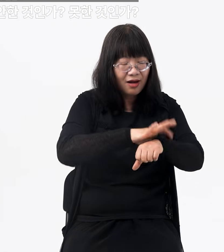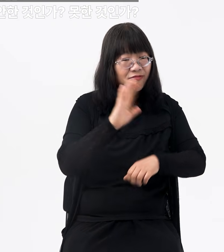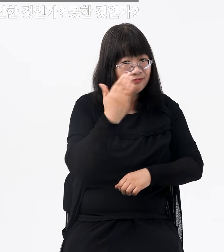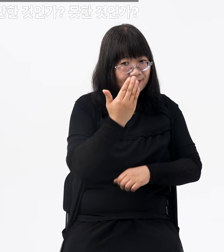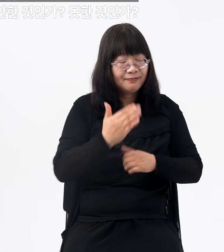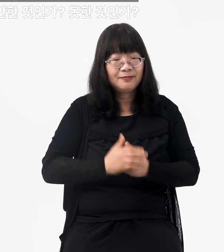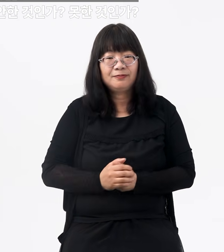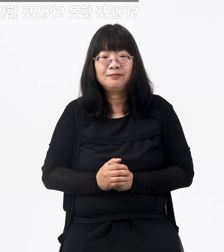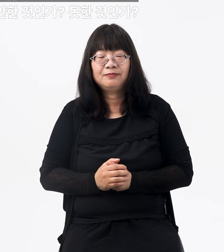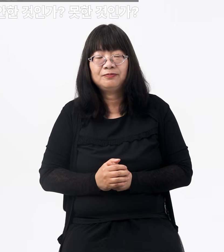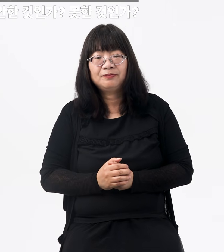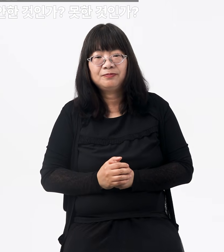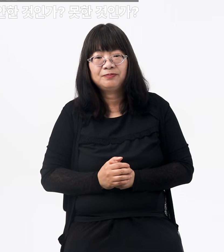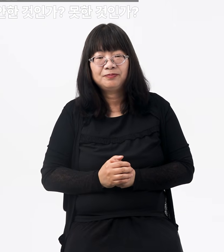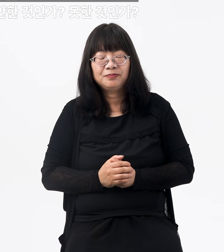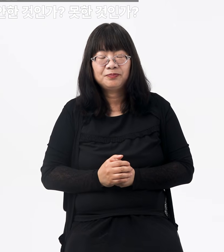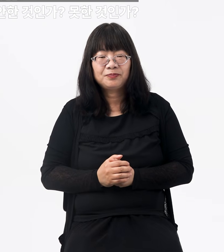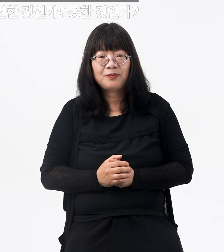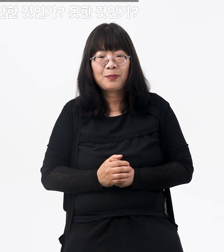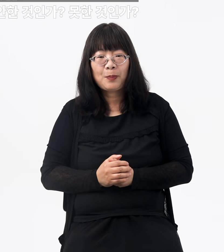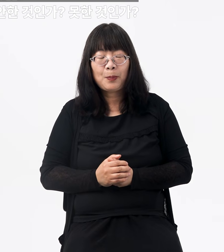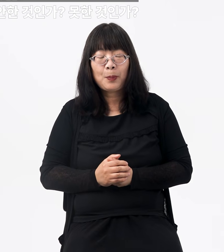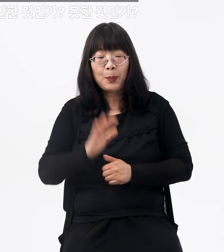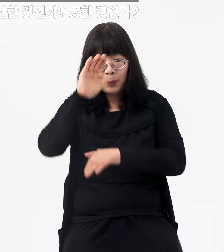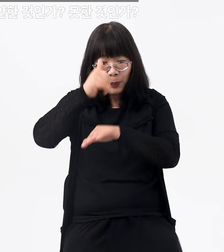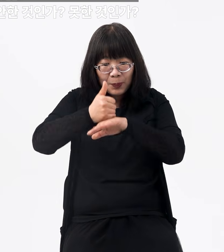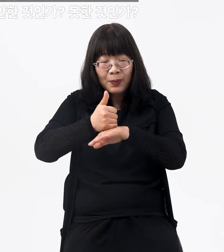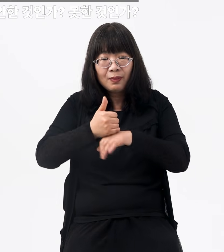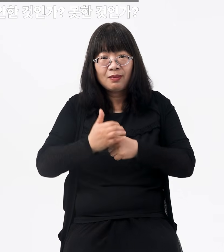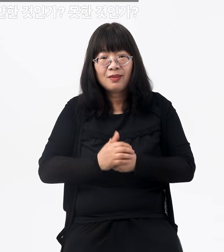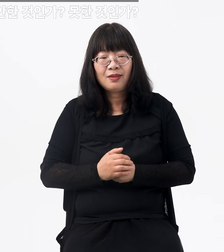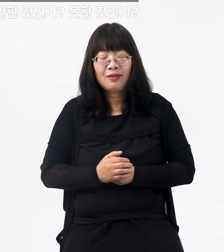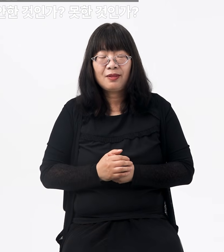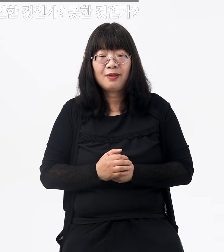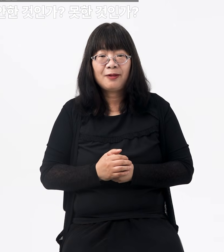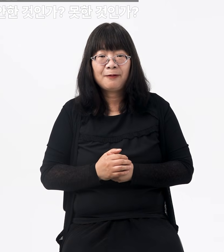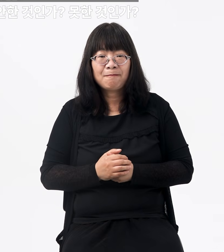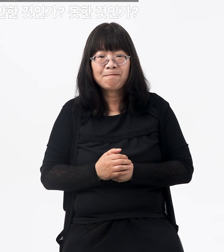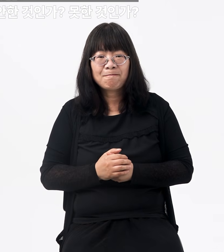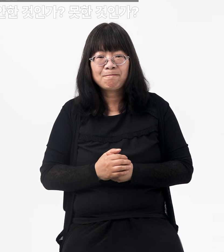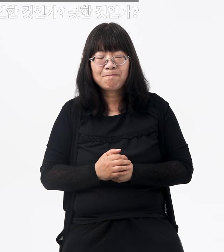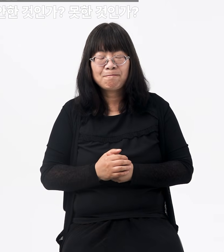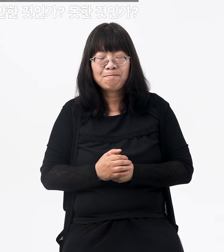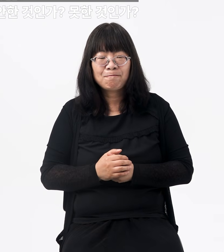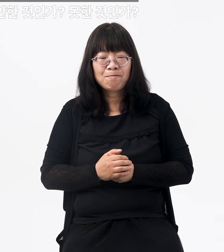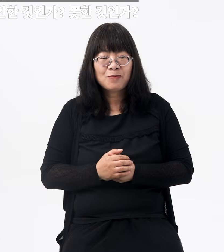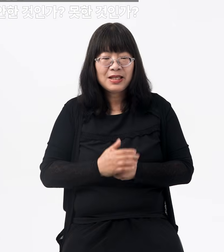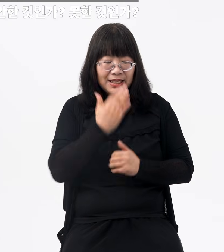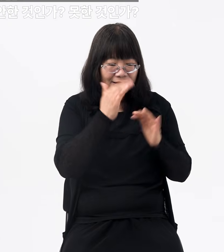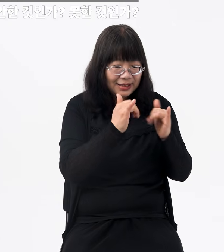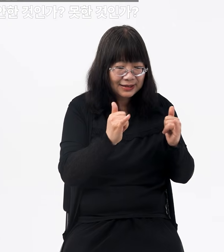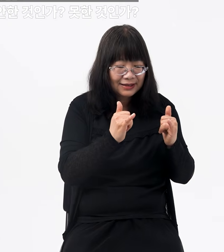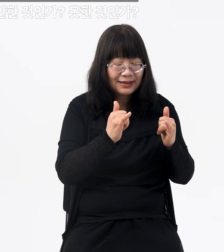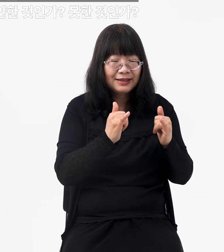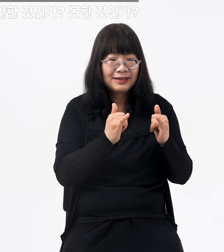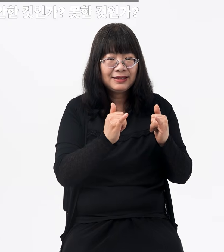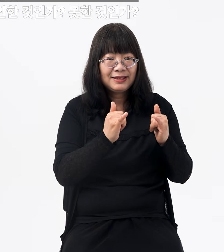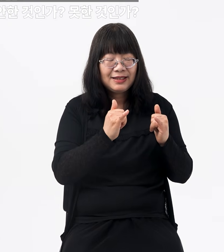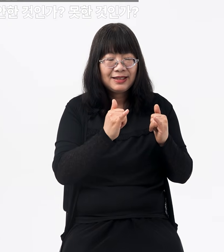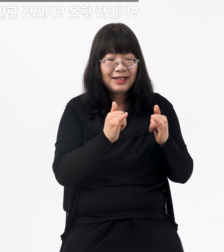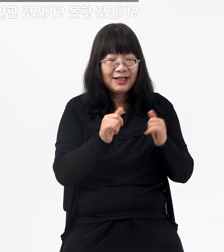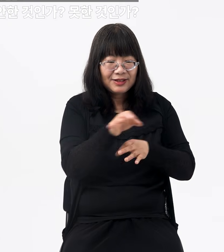하였노라. 그들이 나중에는 자기들이 편리와 이익을